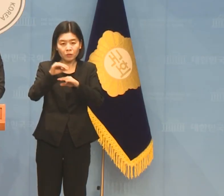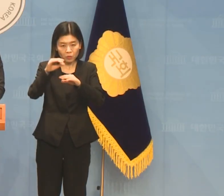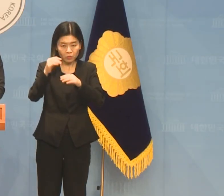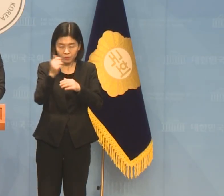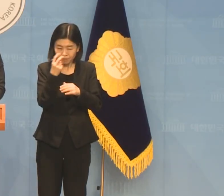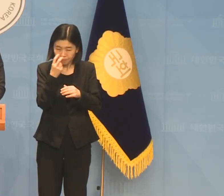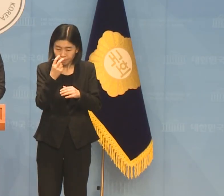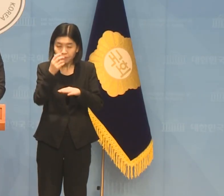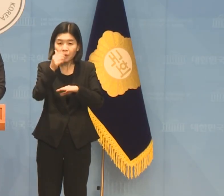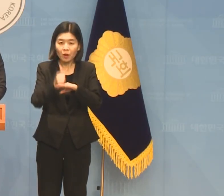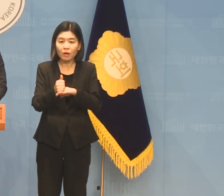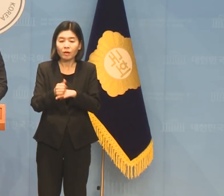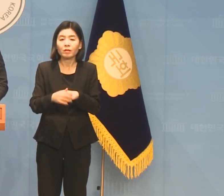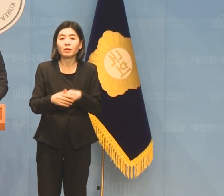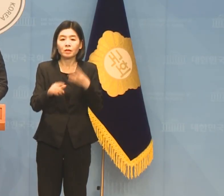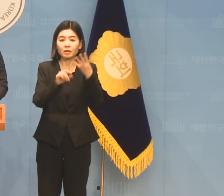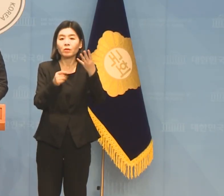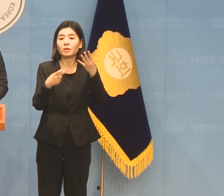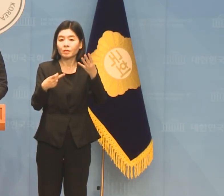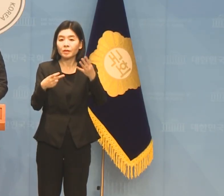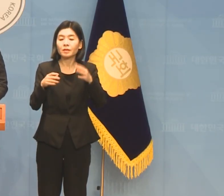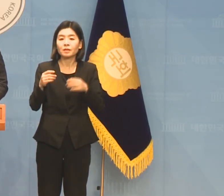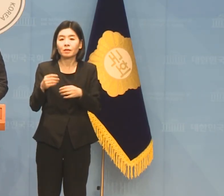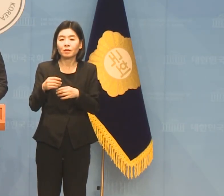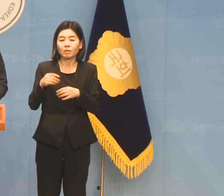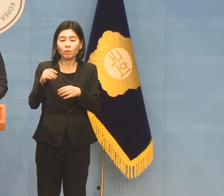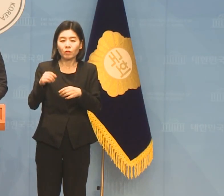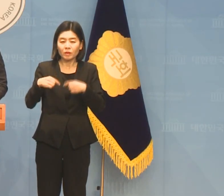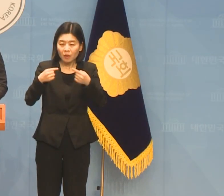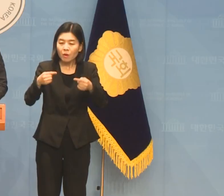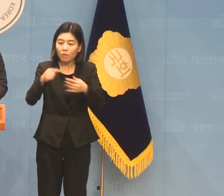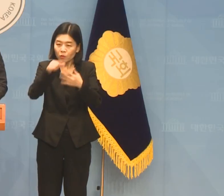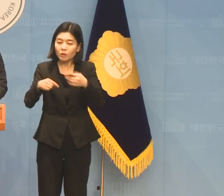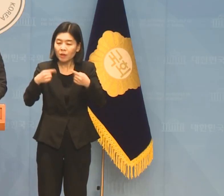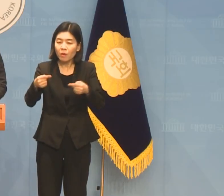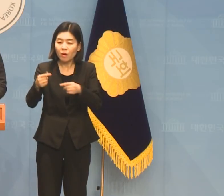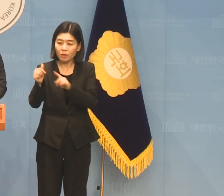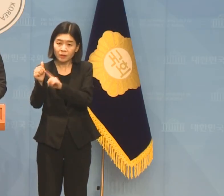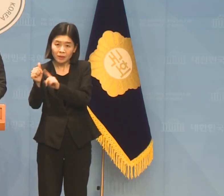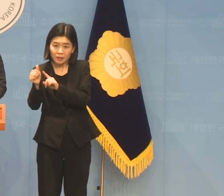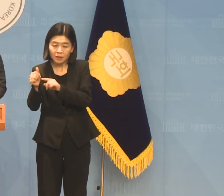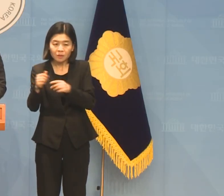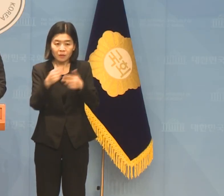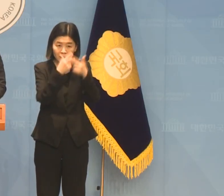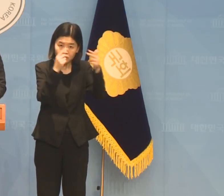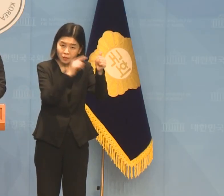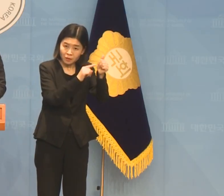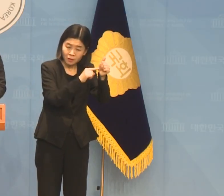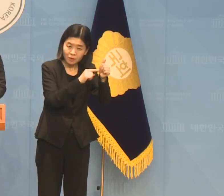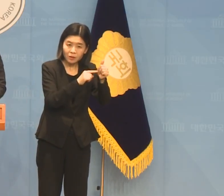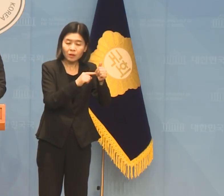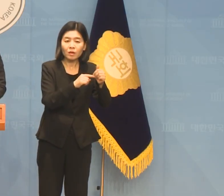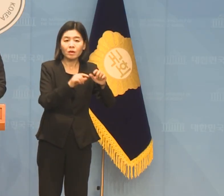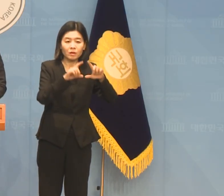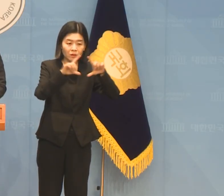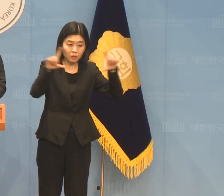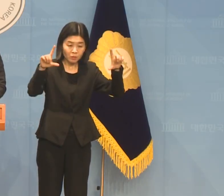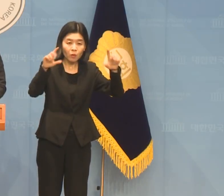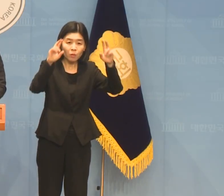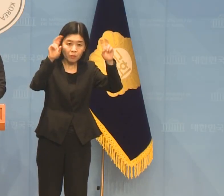4월 11일 KBS 사사건건 프로그램에 출연한 한 패널은 더불어민주당 이재명 대통령 선거 예비후보 슬로건에